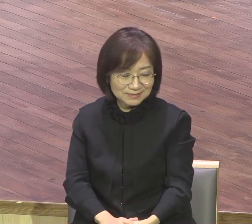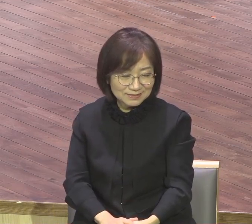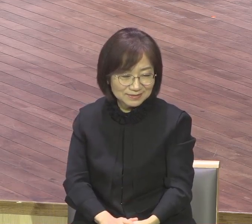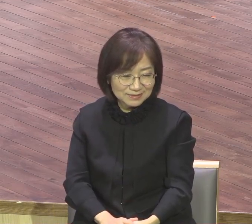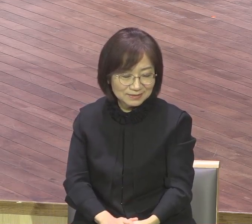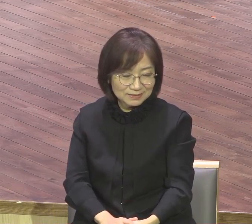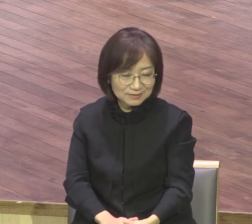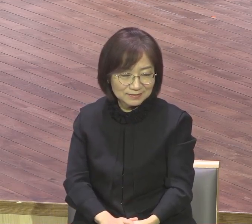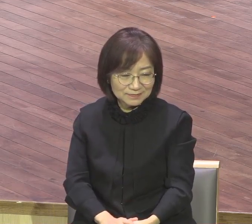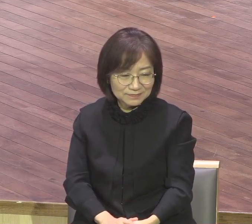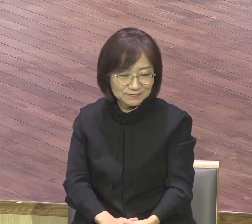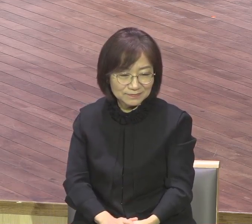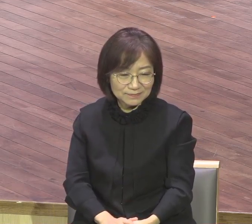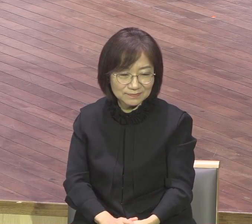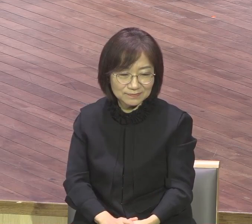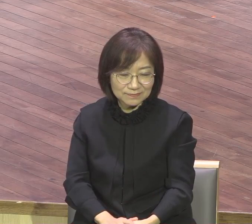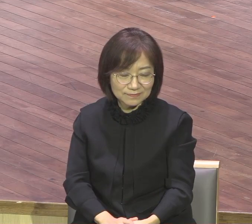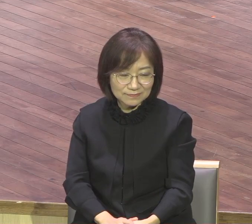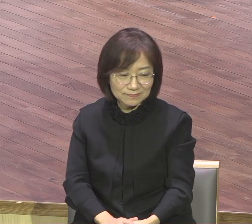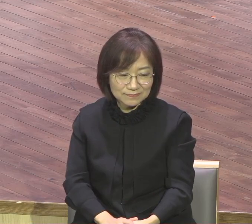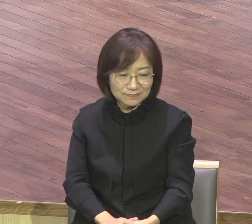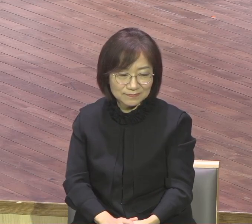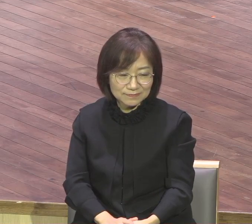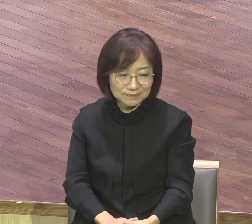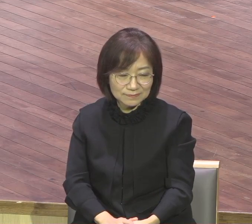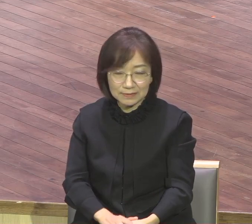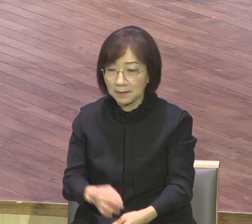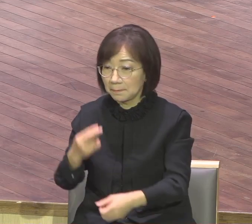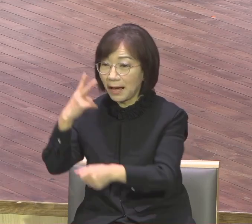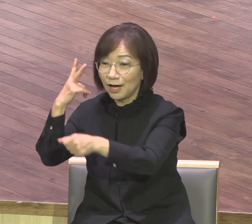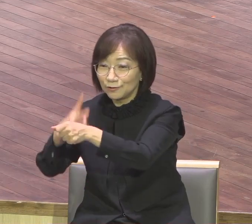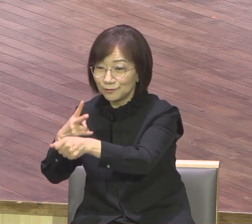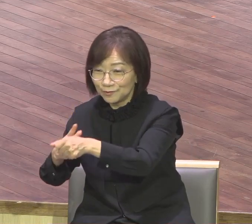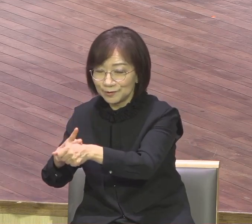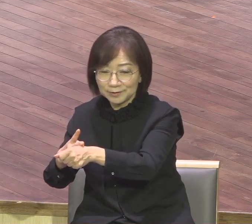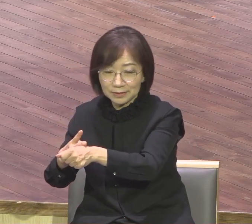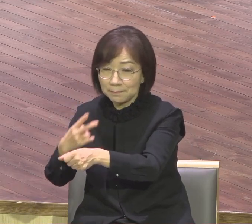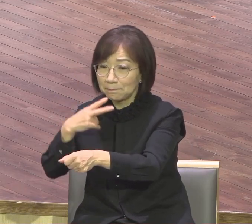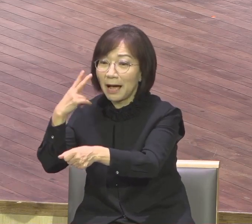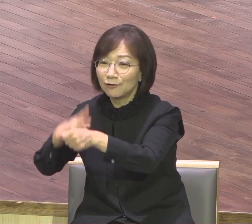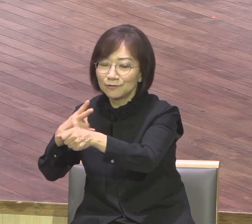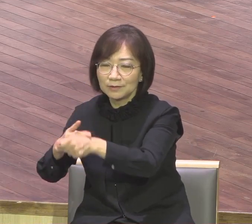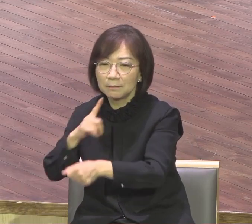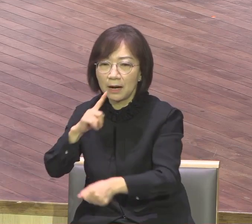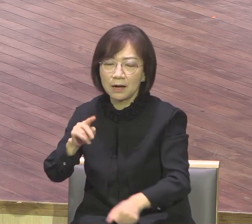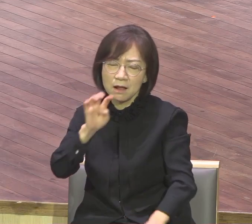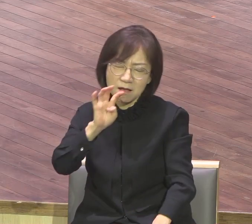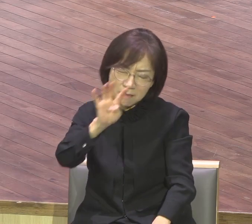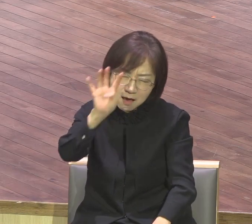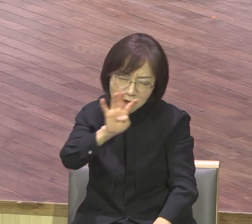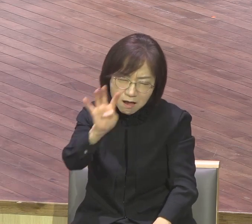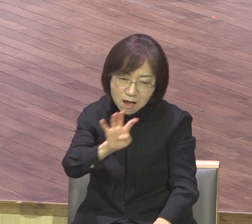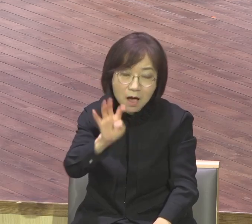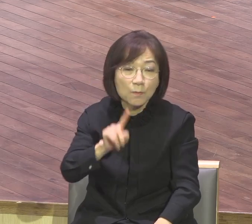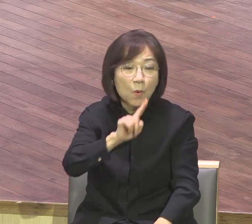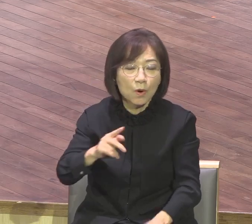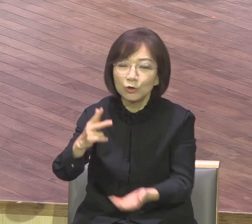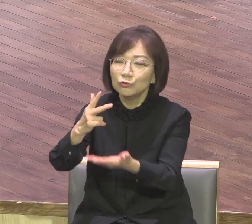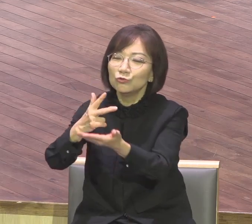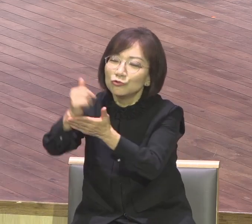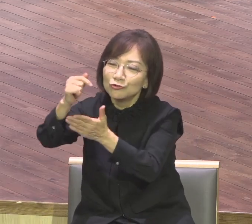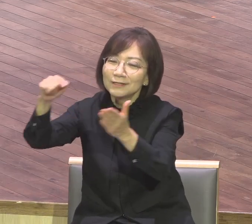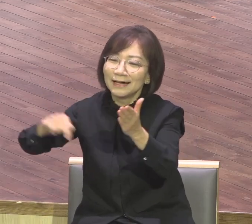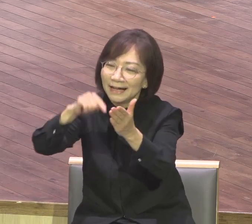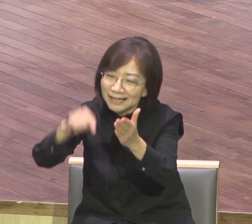el corazón del Señor. 바울은 이 본문도 이제 반복적으로 하는 용어가 주 안에서예요. Apóstol Pablo está